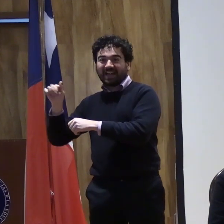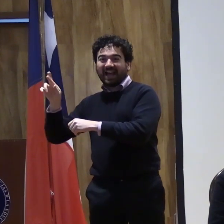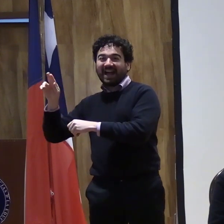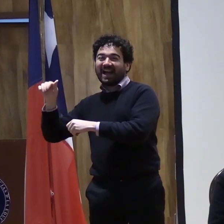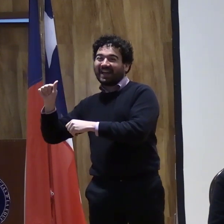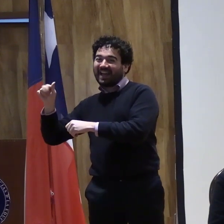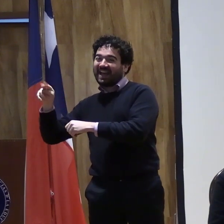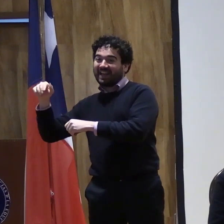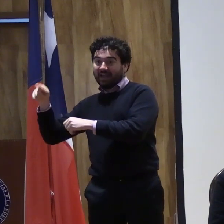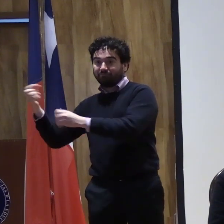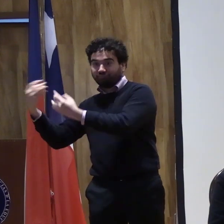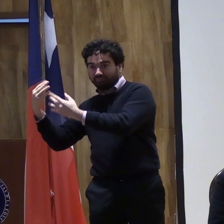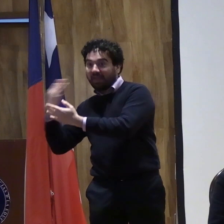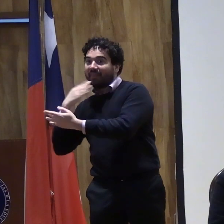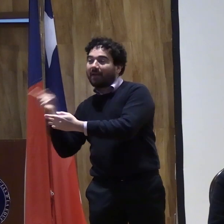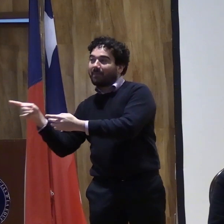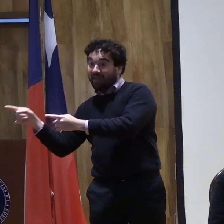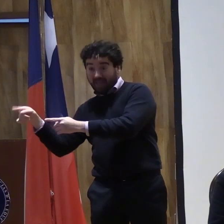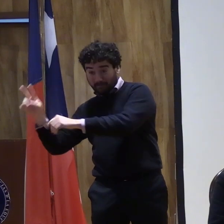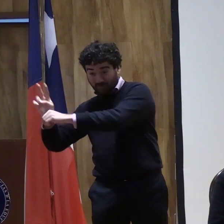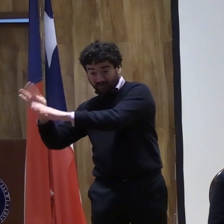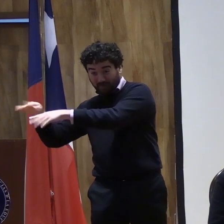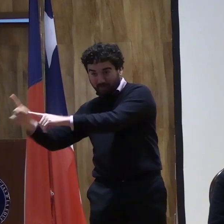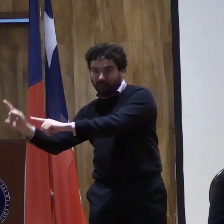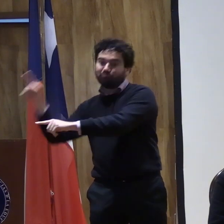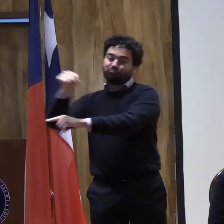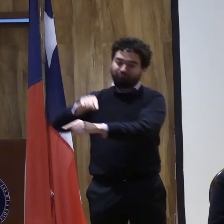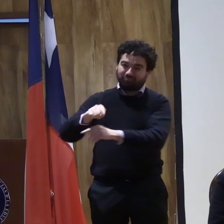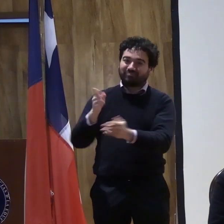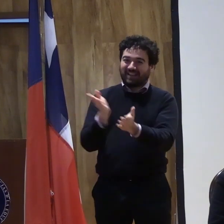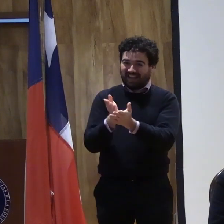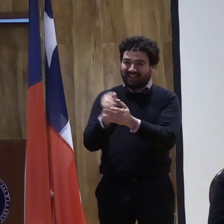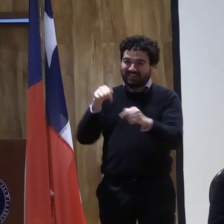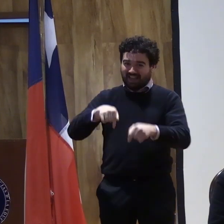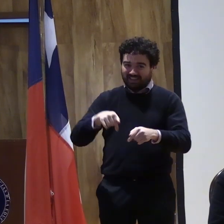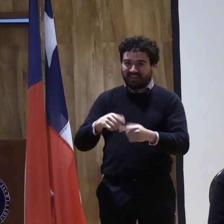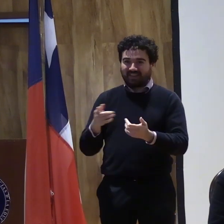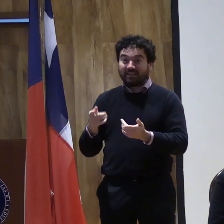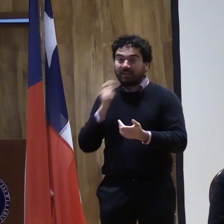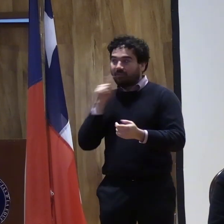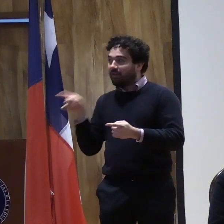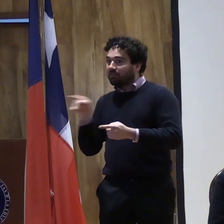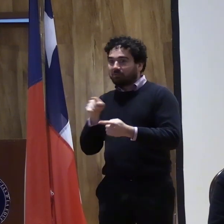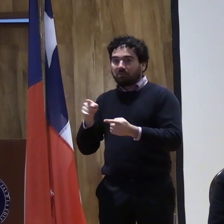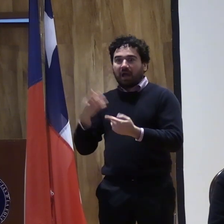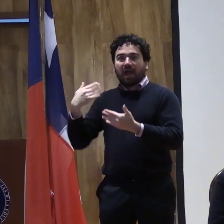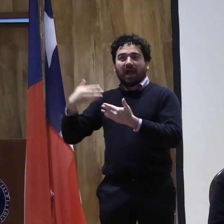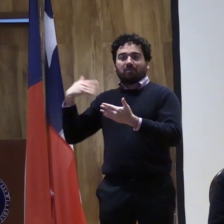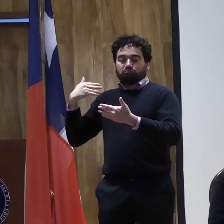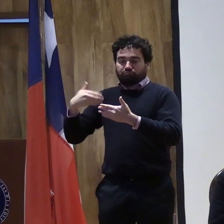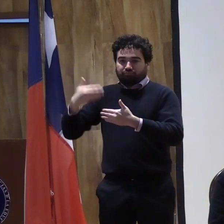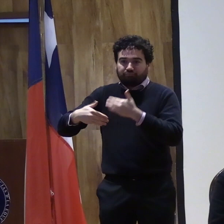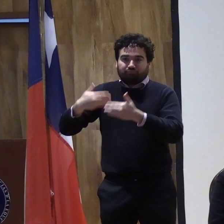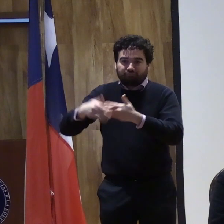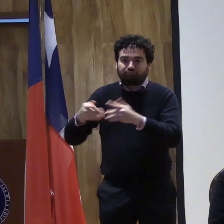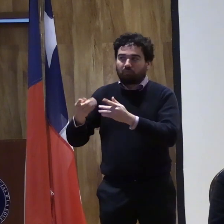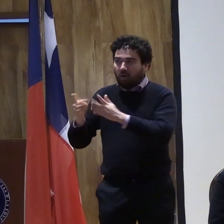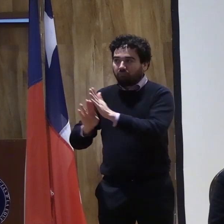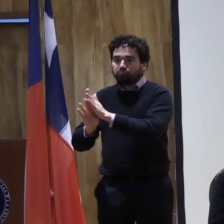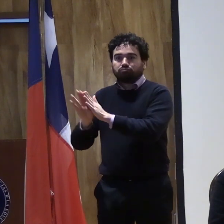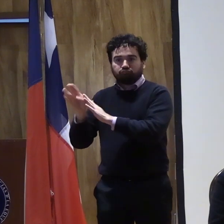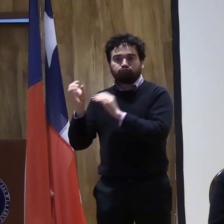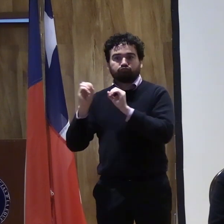realmente que mientras más años pasan, más valoro lo mucho que nos enseñaron. Así que ustedes tienen una